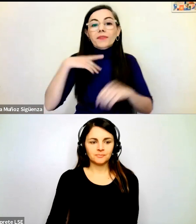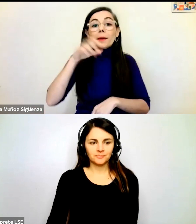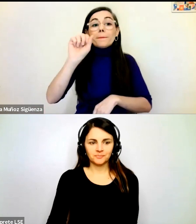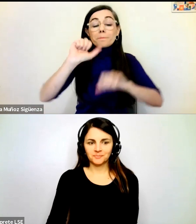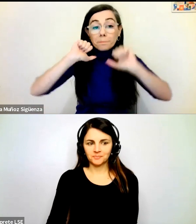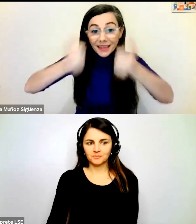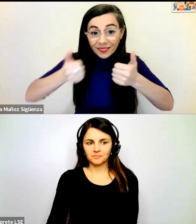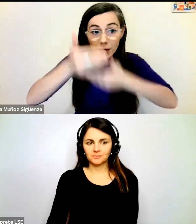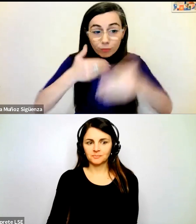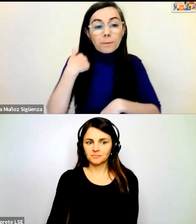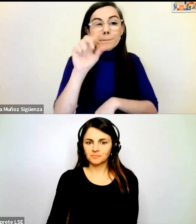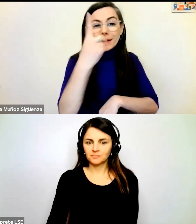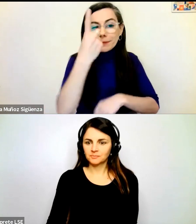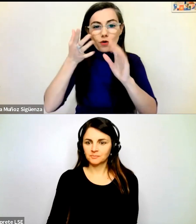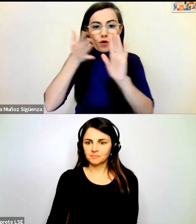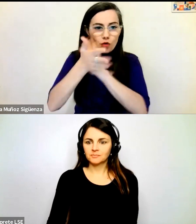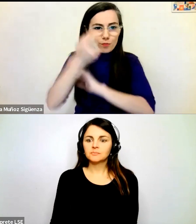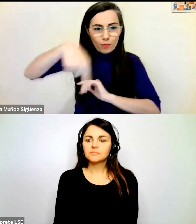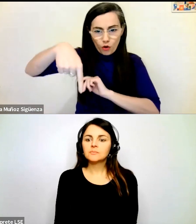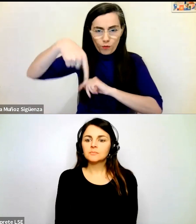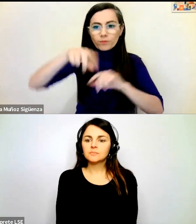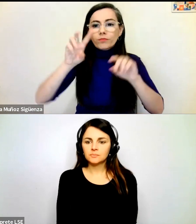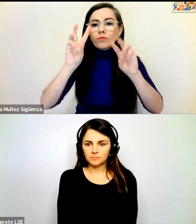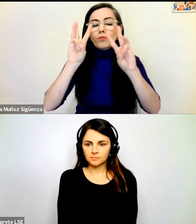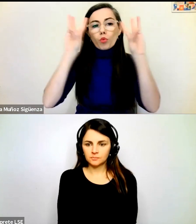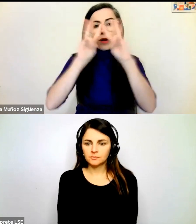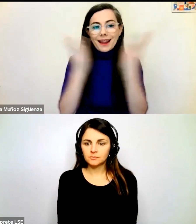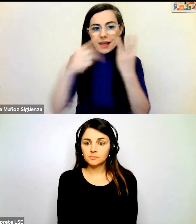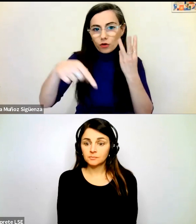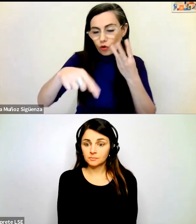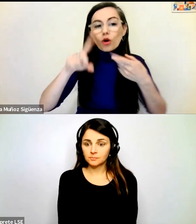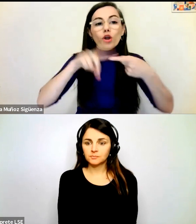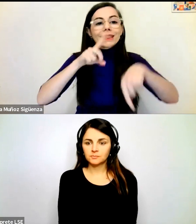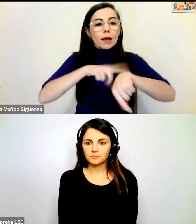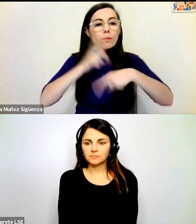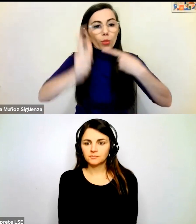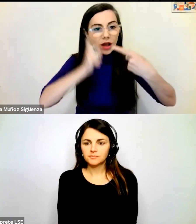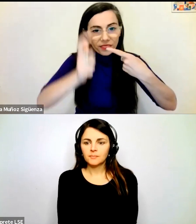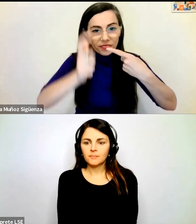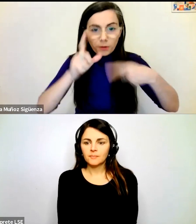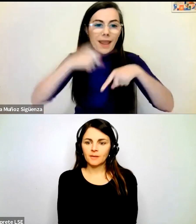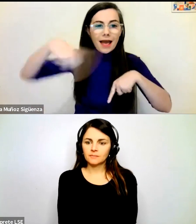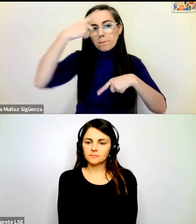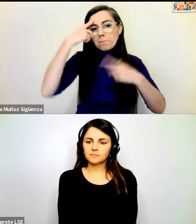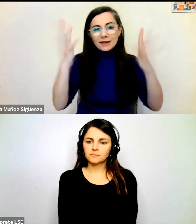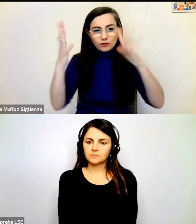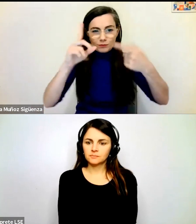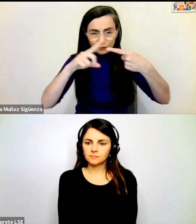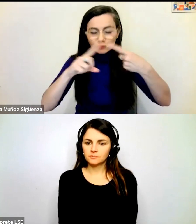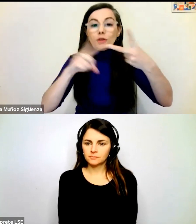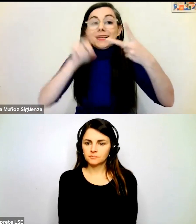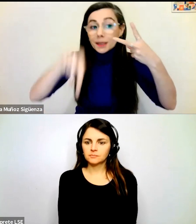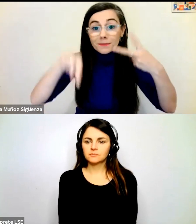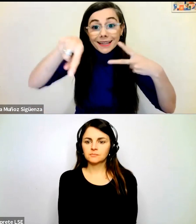Vale. Bueno, han entrado 2 personas más. Empezamos. En primer lugar, quería explicaros el tiempo de duración